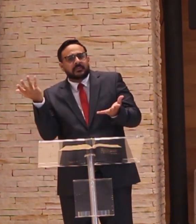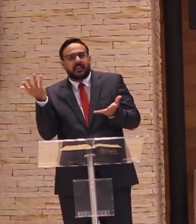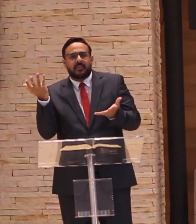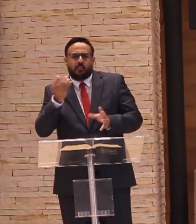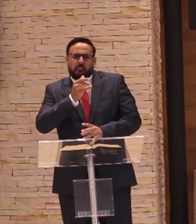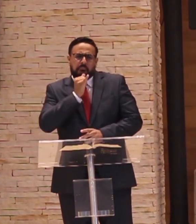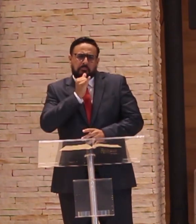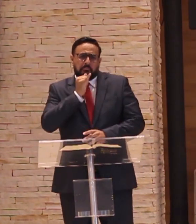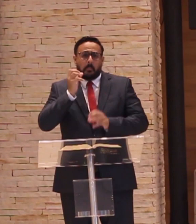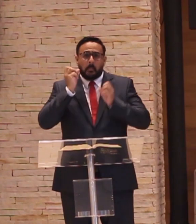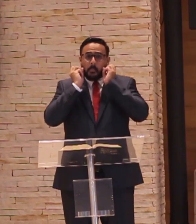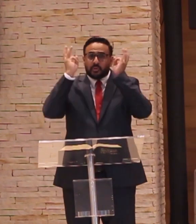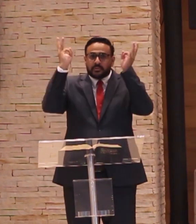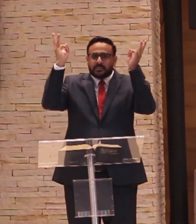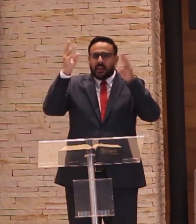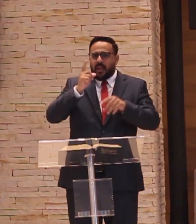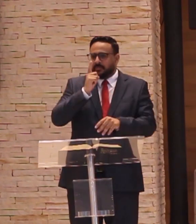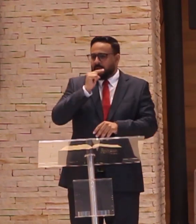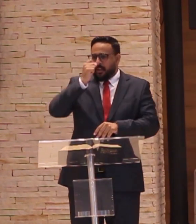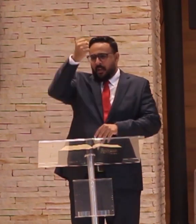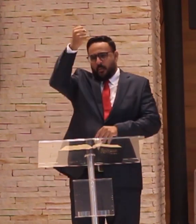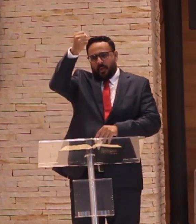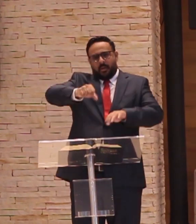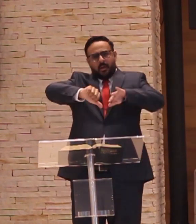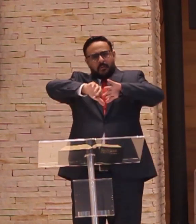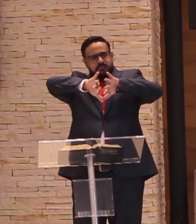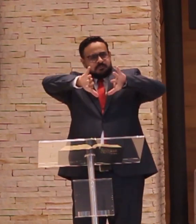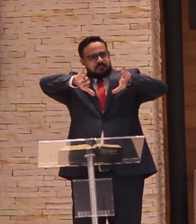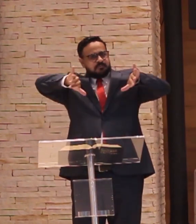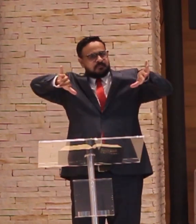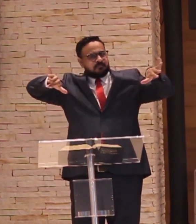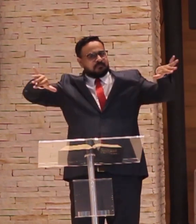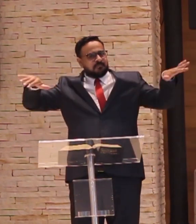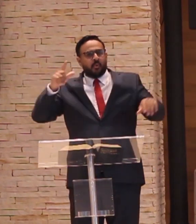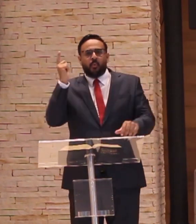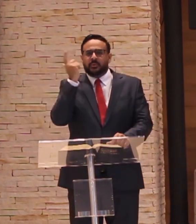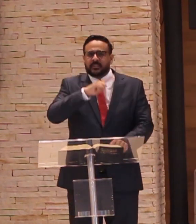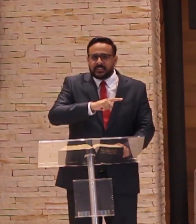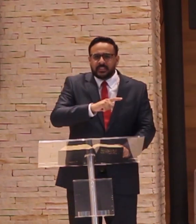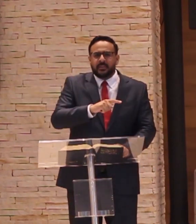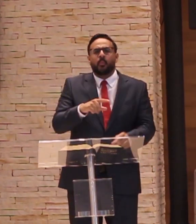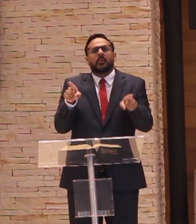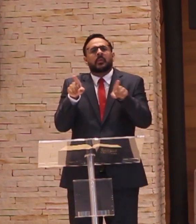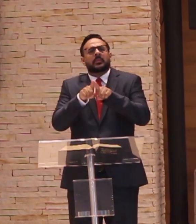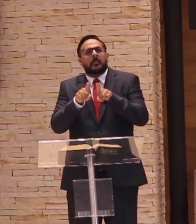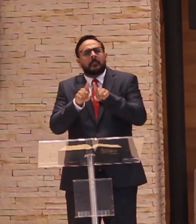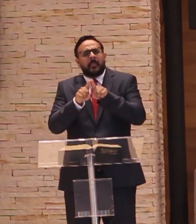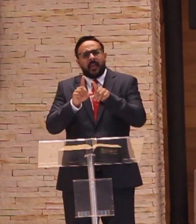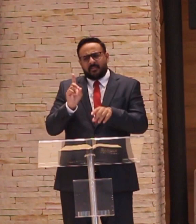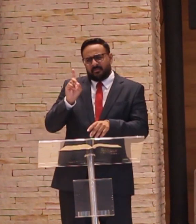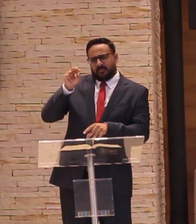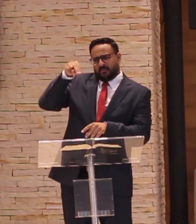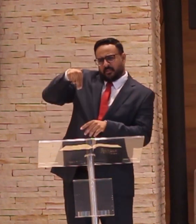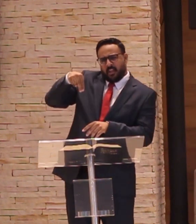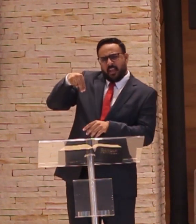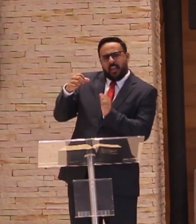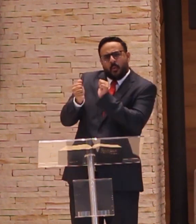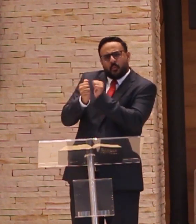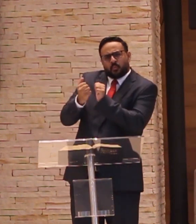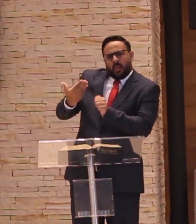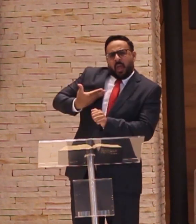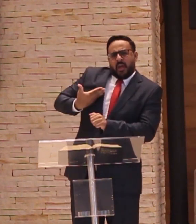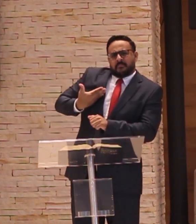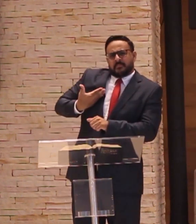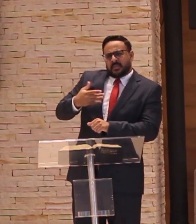história da Bíblia sobre algo que aconteceu. Um exemplo, Moisés abrindo o Mar Vermelho. Moisés conseguiu